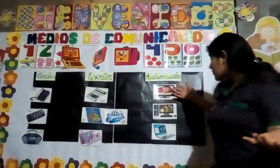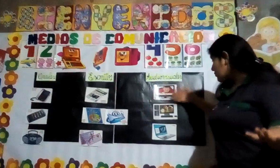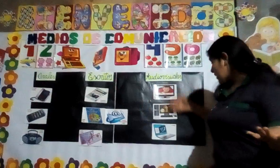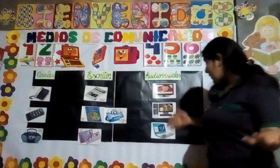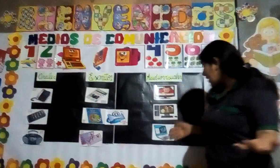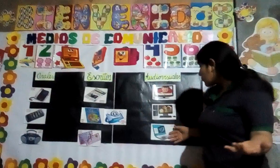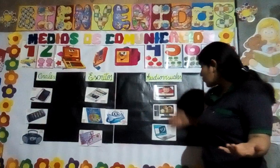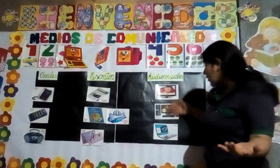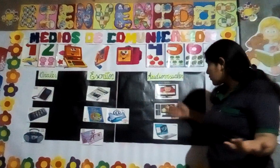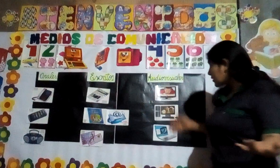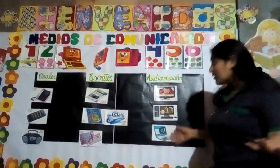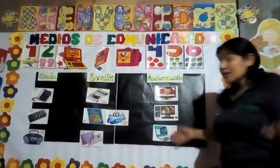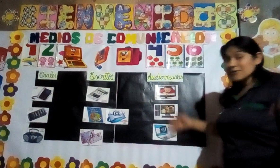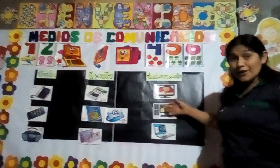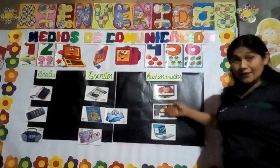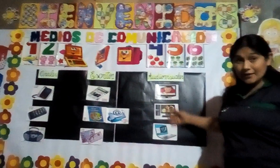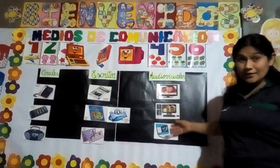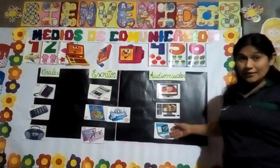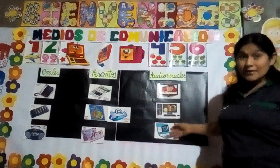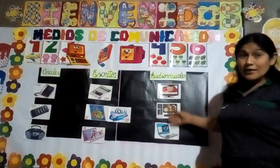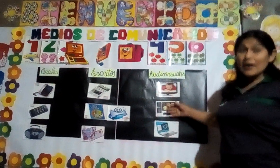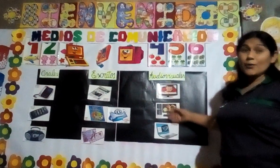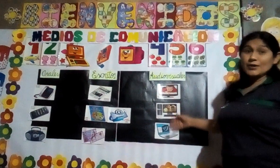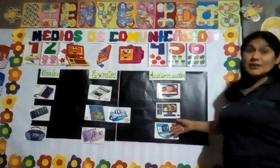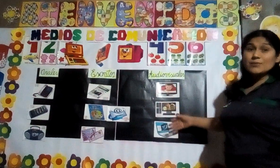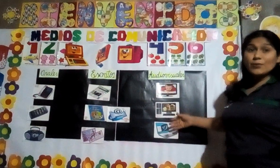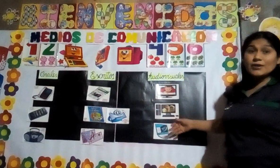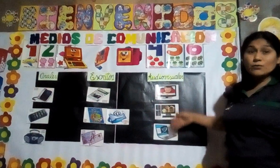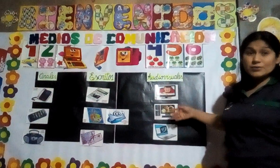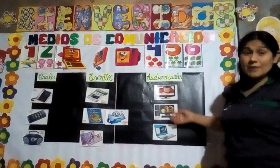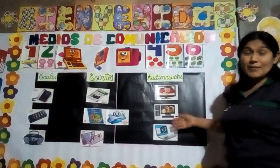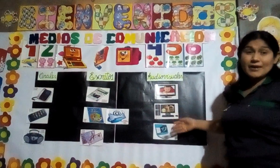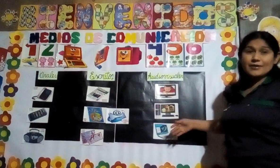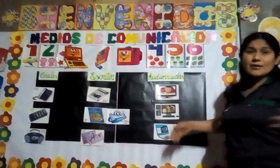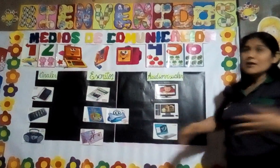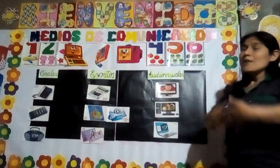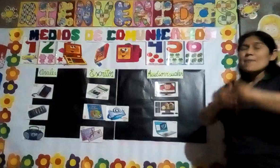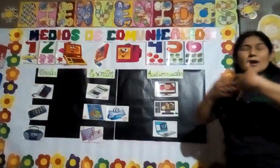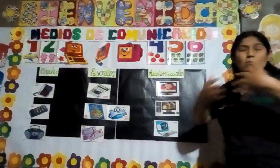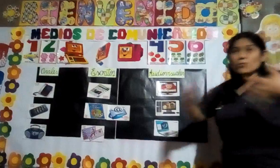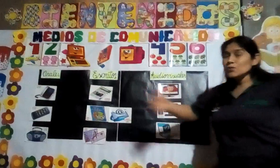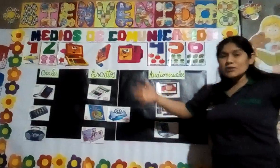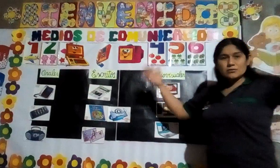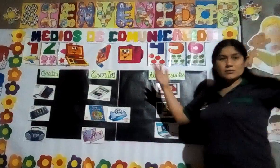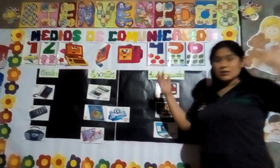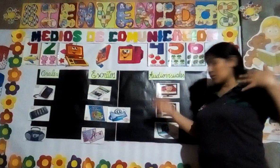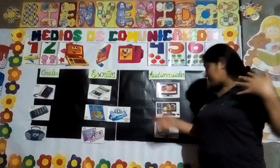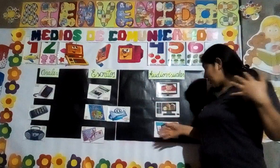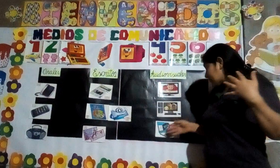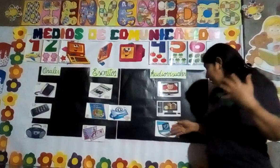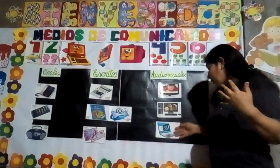estos aparatos con ayuda del internet ahorita se pueden usar para hacer para muchas cosas, chicos.